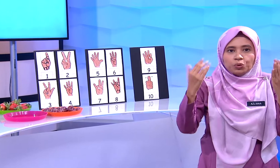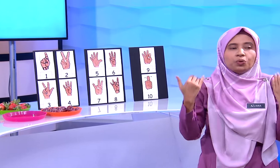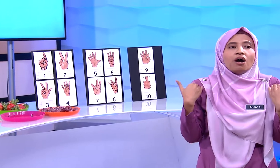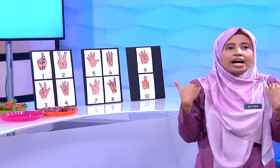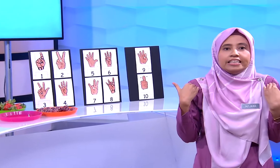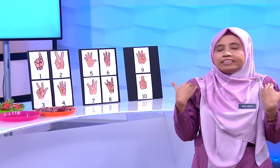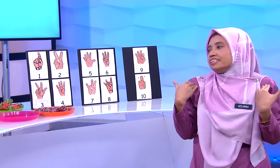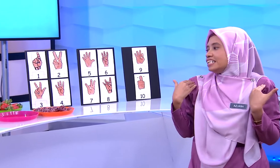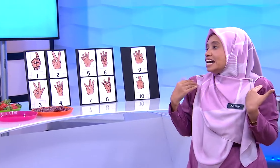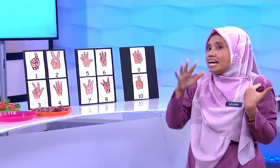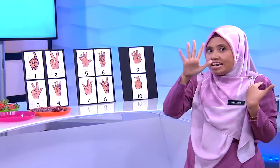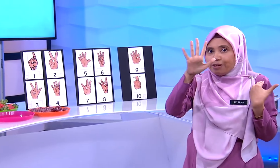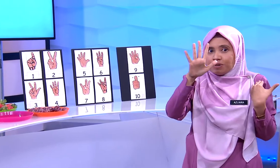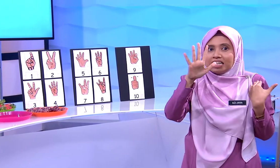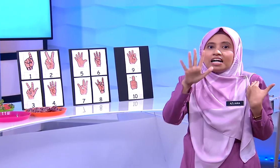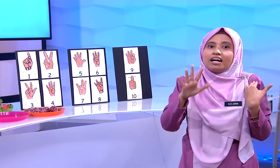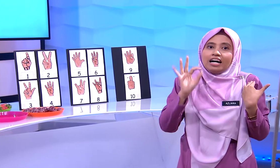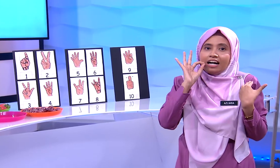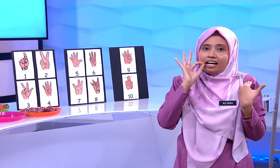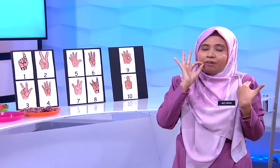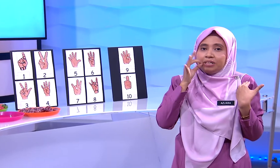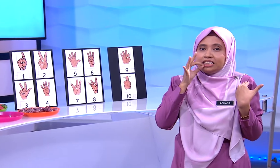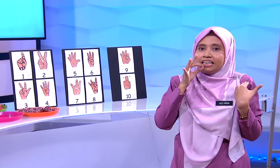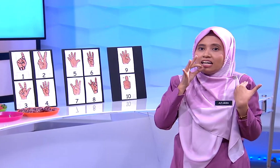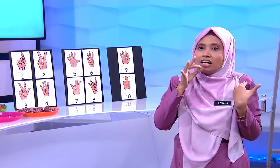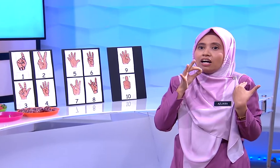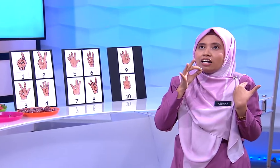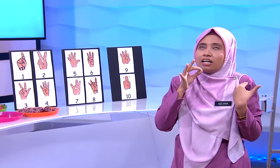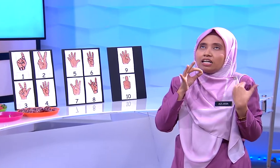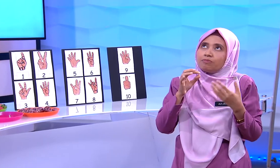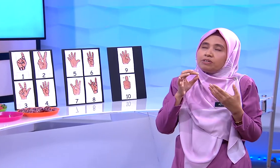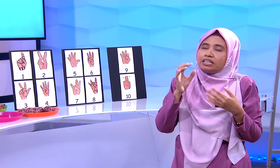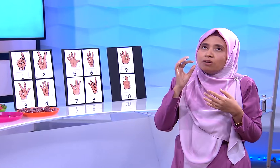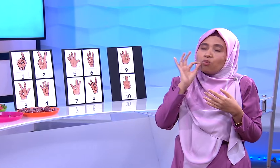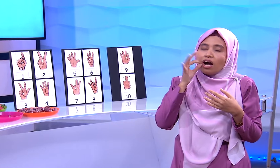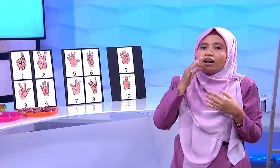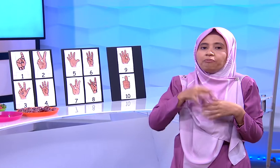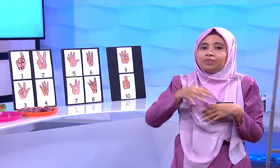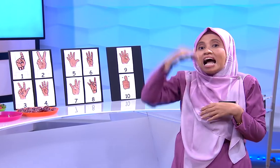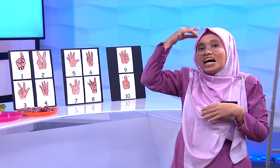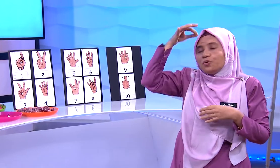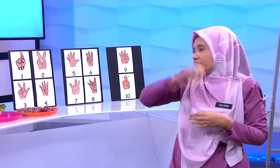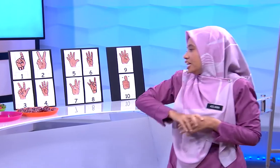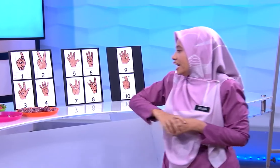ide 55 nah biji Ayu mebija buah anggur ke